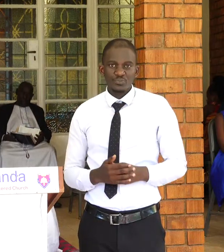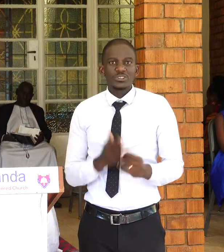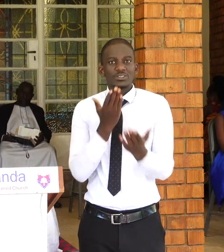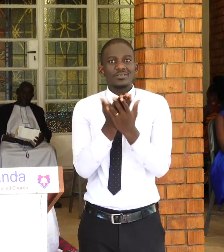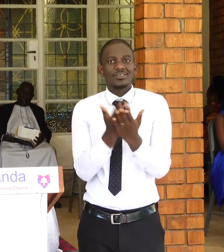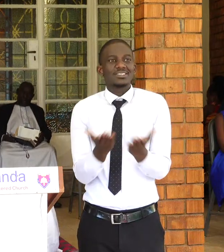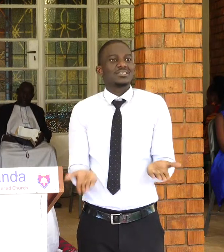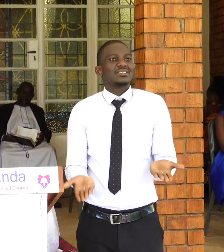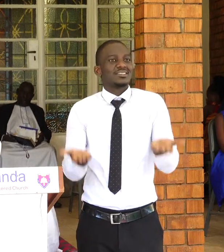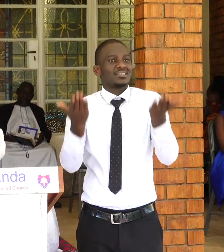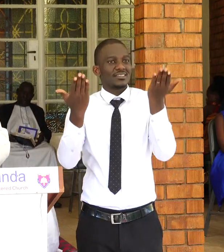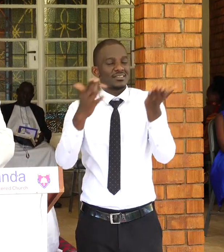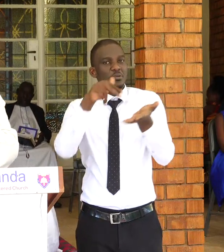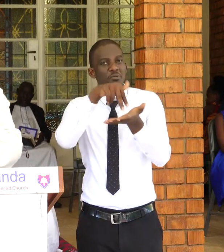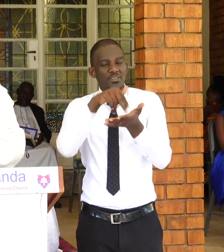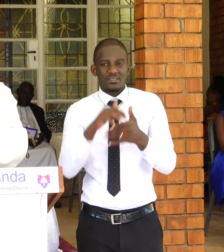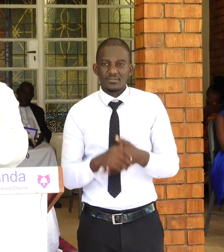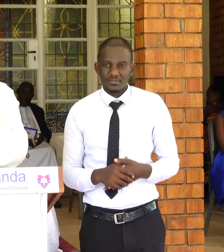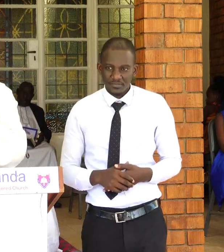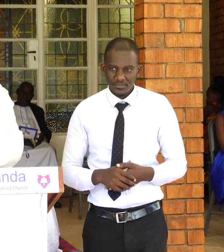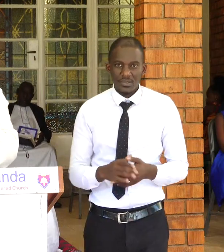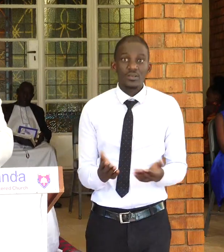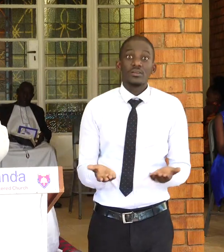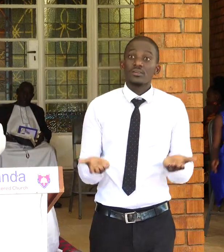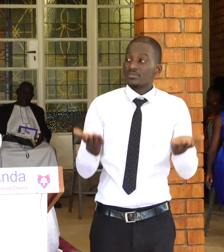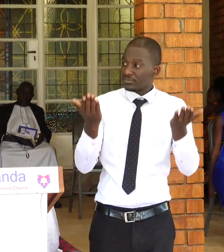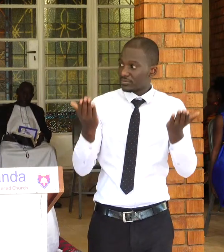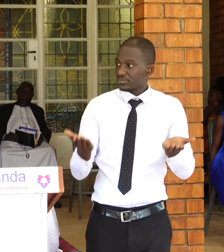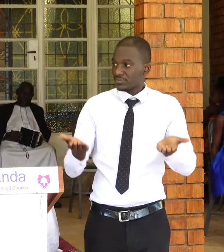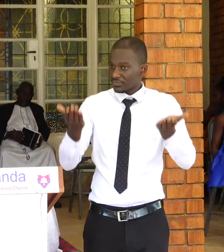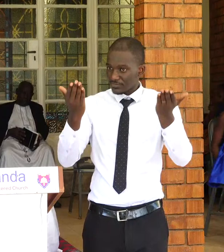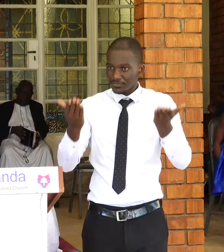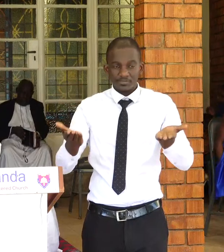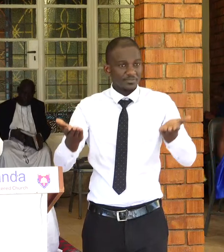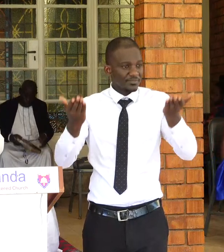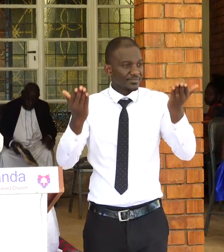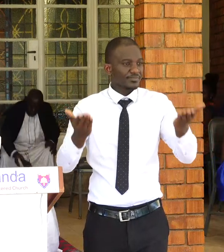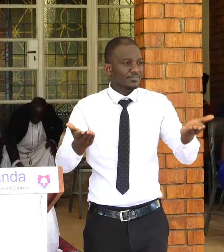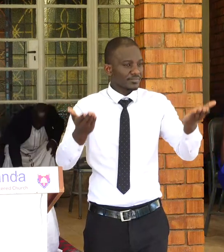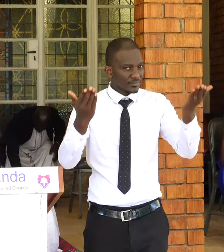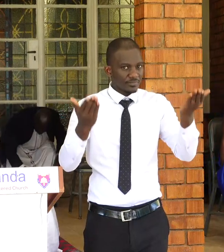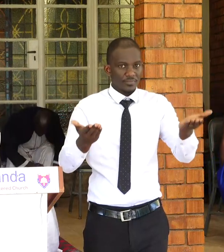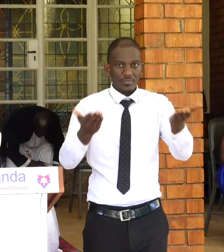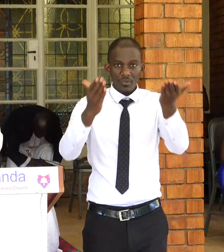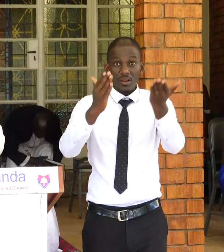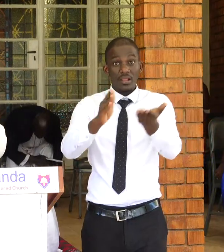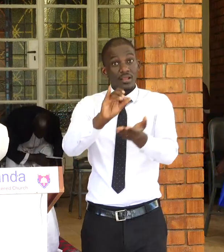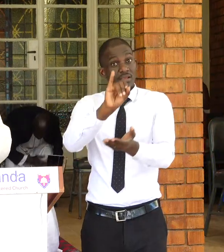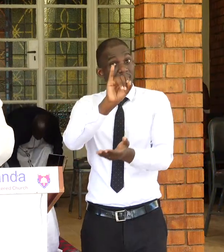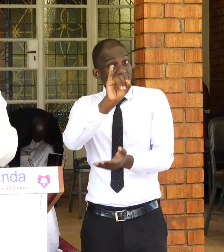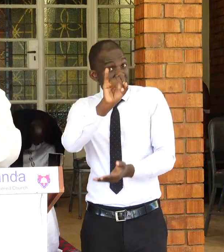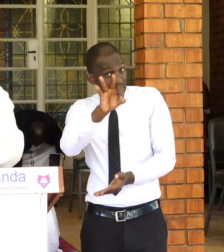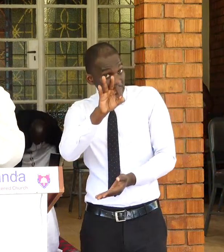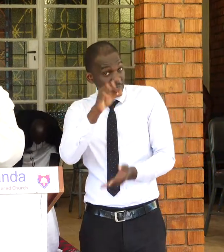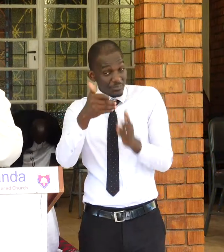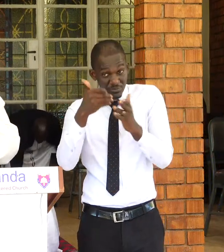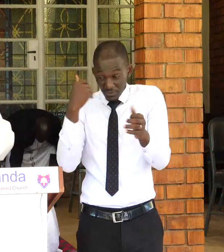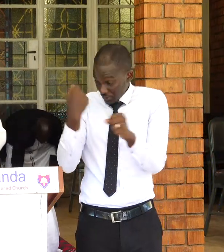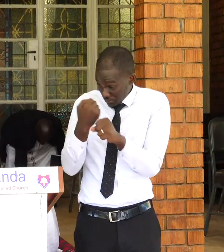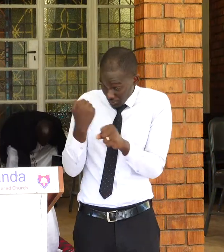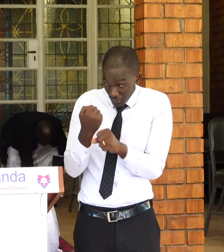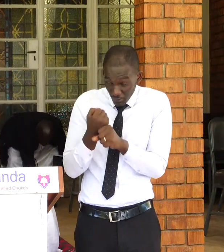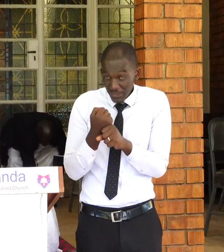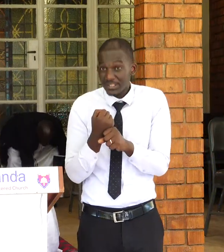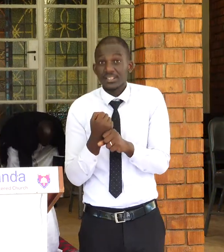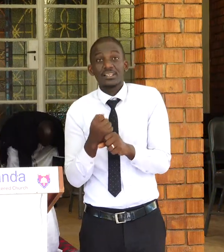ku bigere by'owooluganda. Situkako ku bigere by'owooluganda. Bw'obanga oli omu ku abo abadde bakola saddaaka nga za